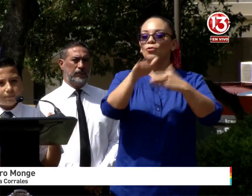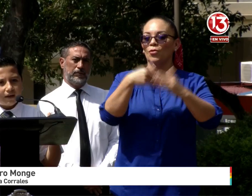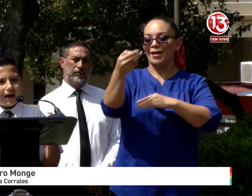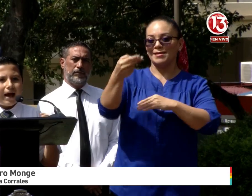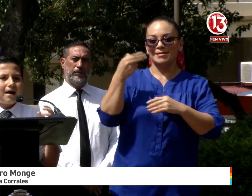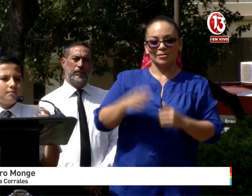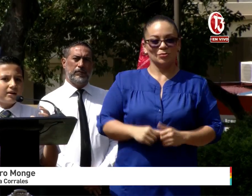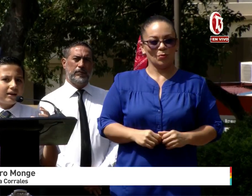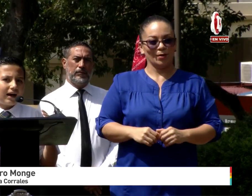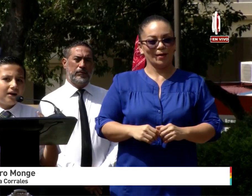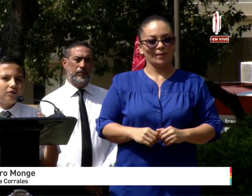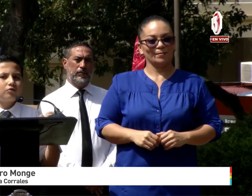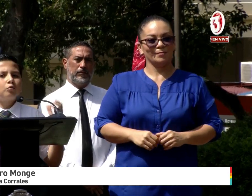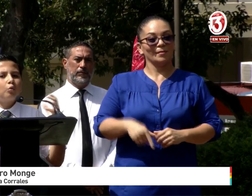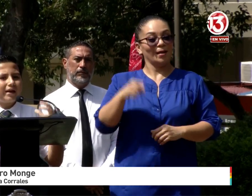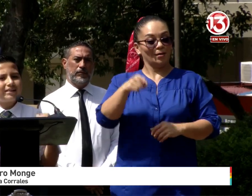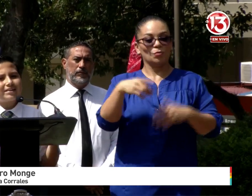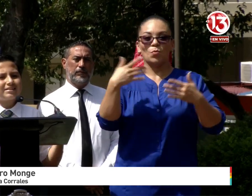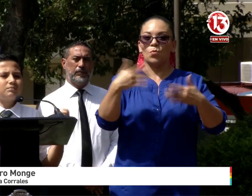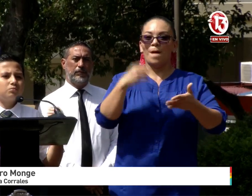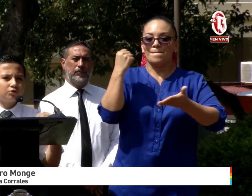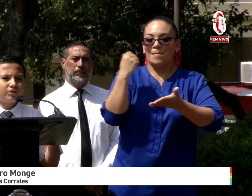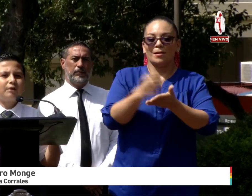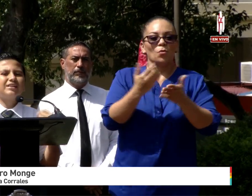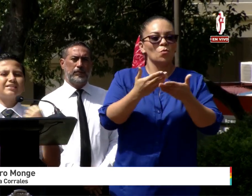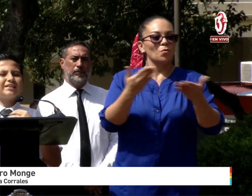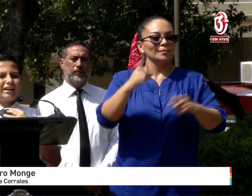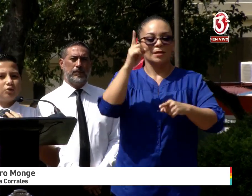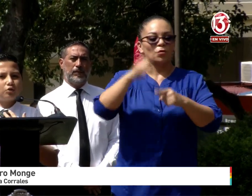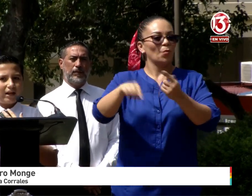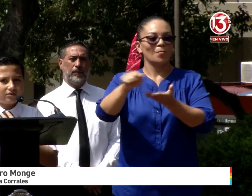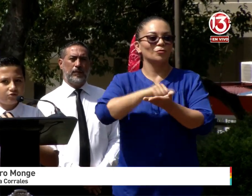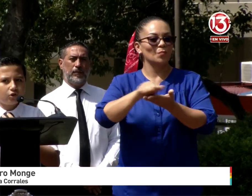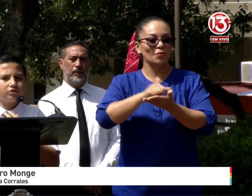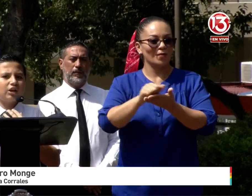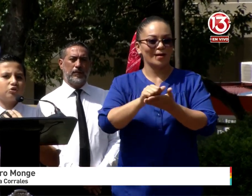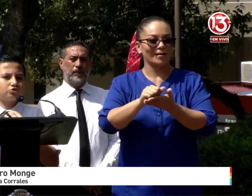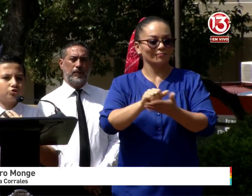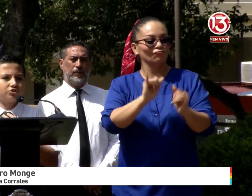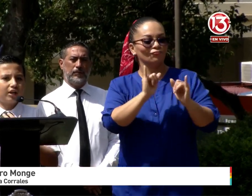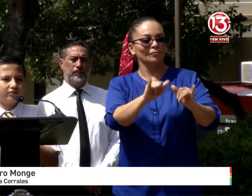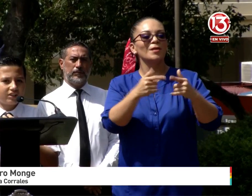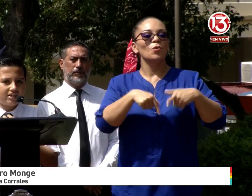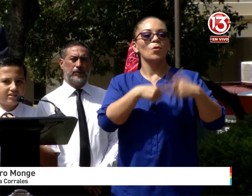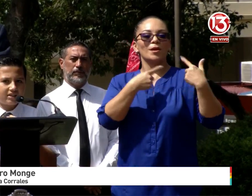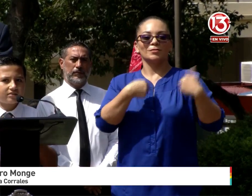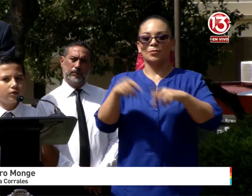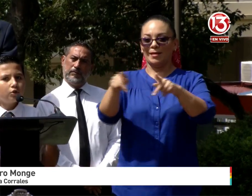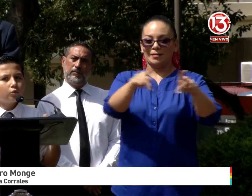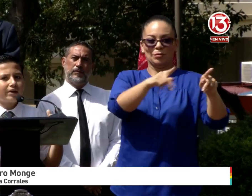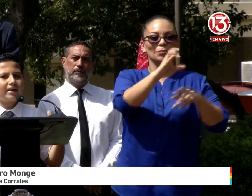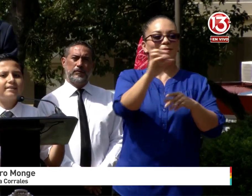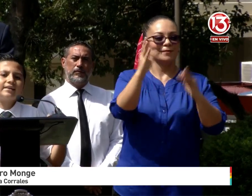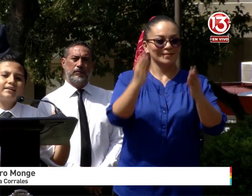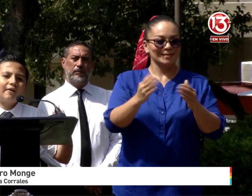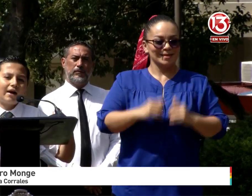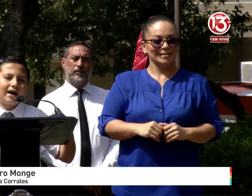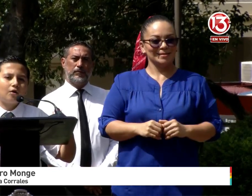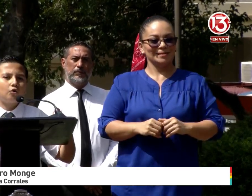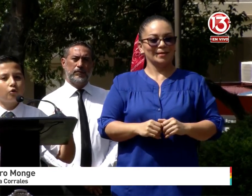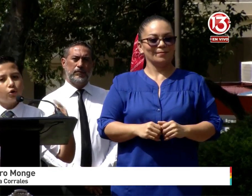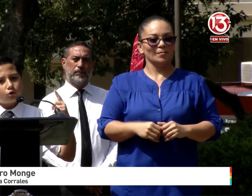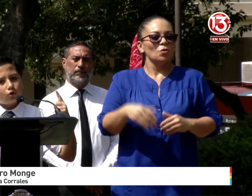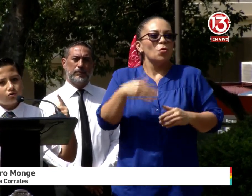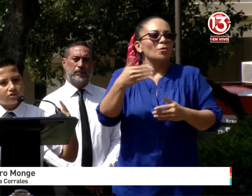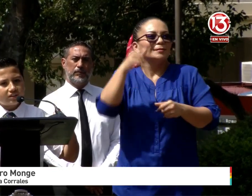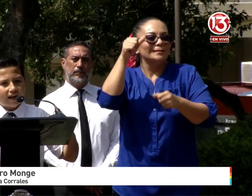historia ha marcado huellas imborrables en el corazón de los costarricenses, huellas de